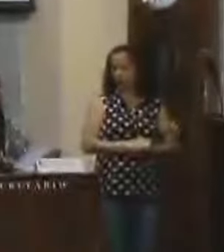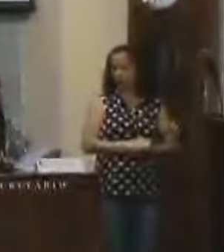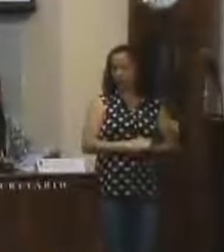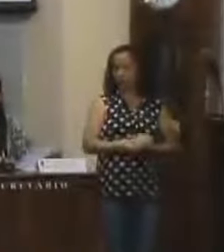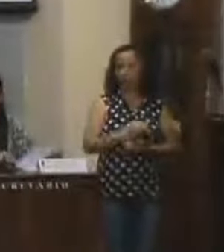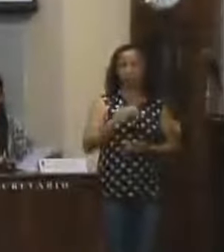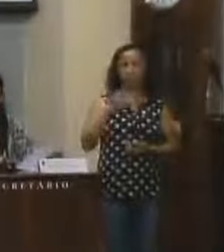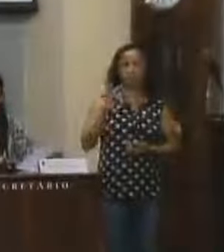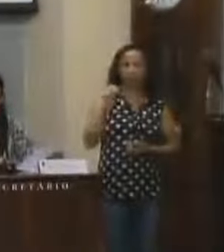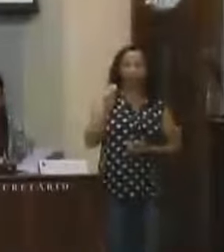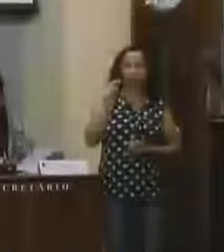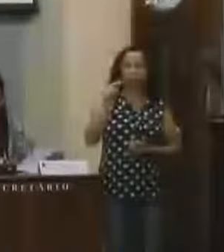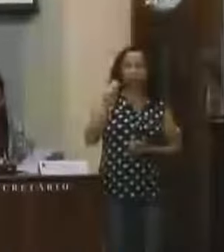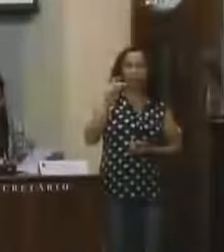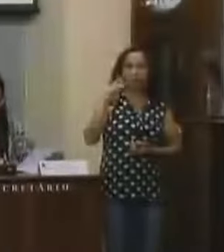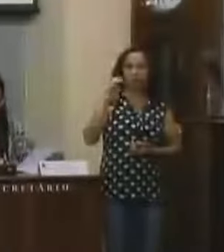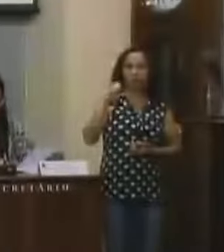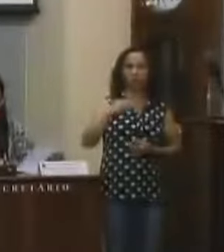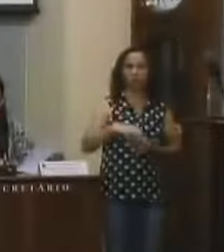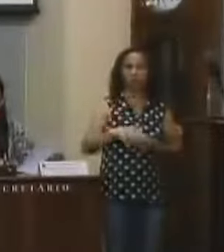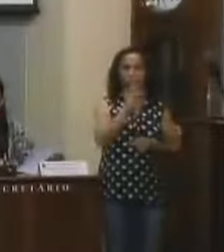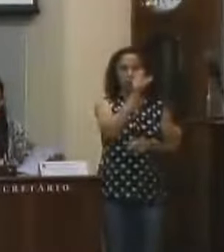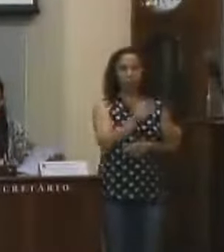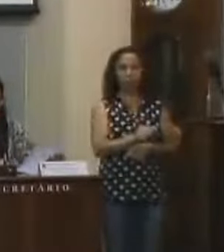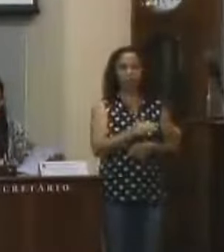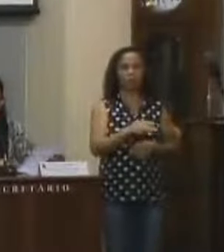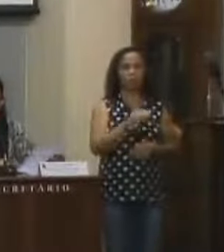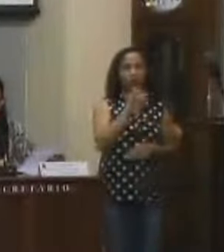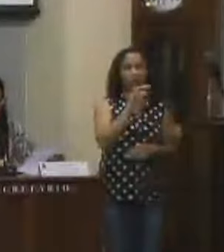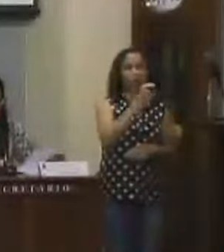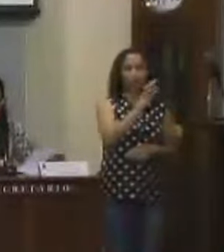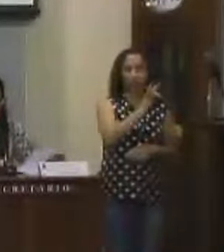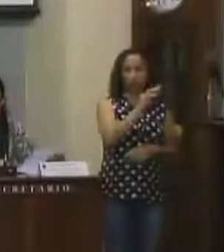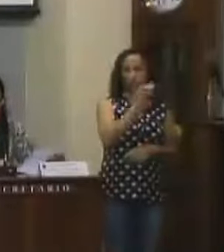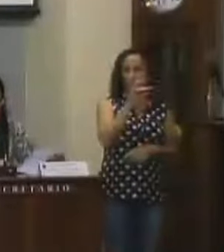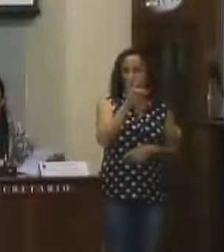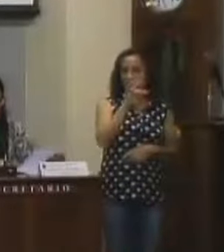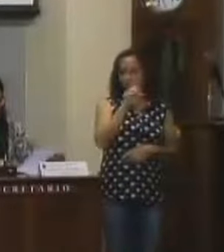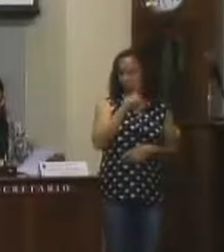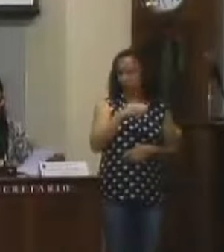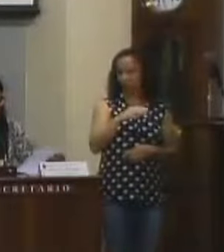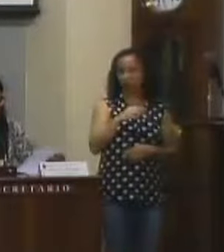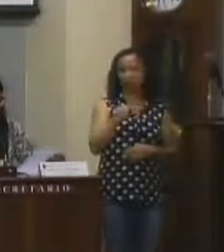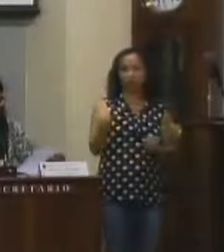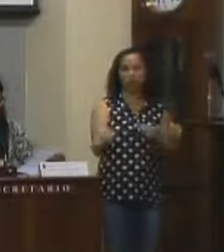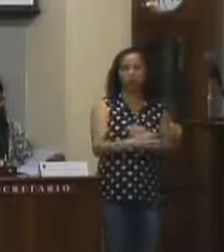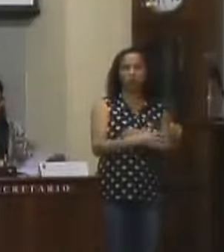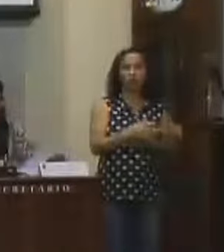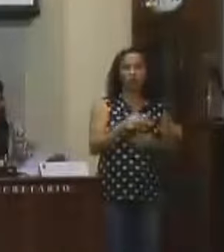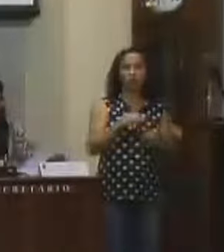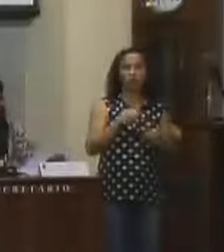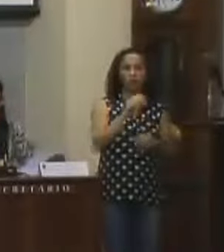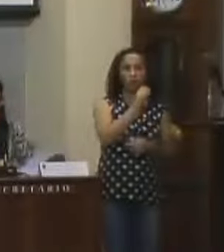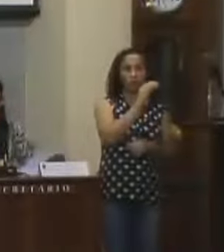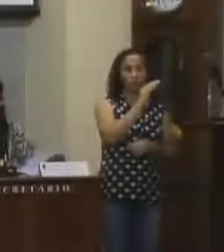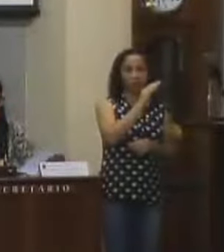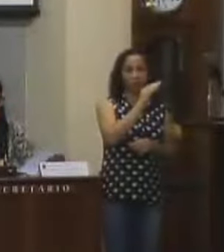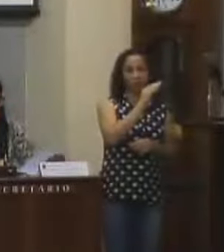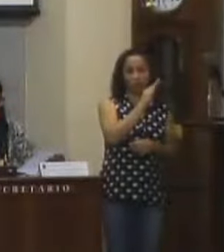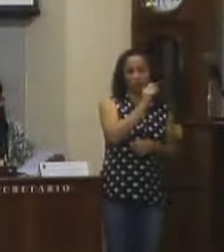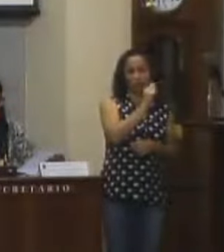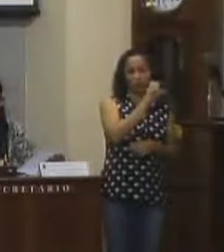Bernardo da Silva, representante da FTD Educação, a nova Base Nacional Comum Curricular. Data, 12 de